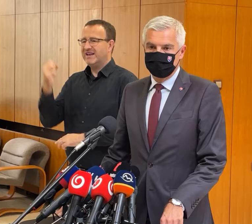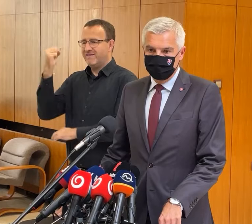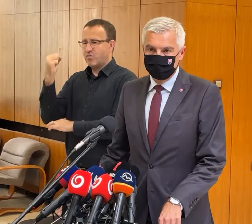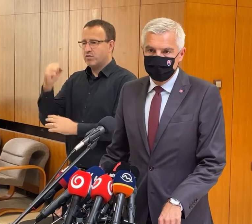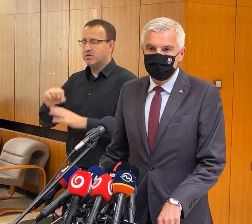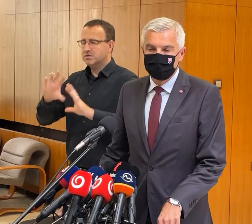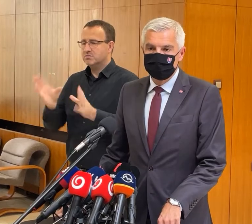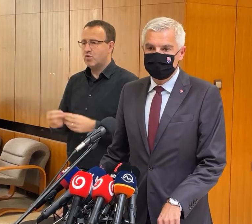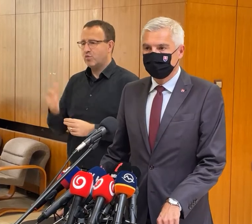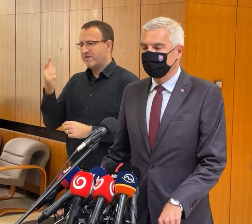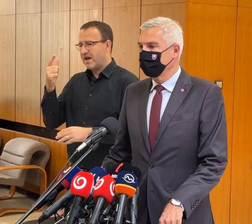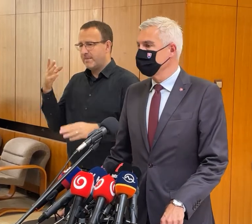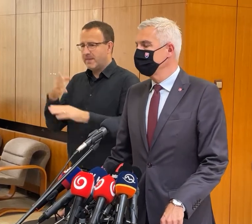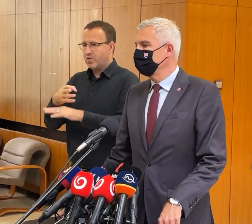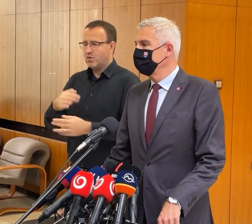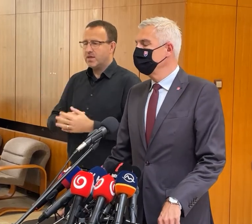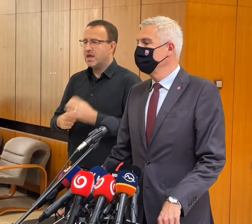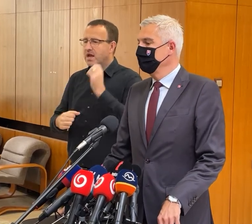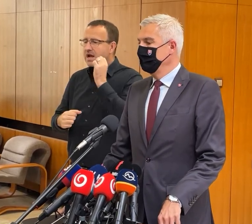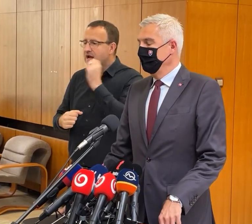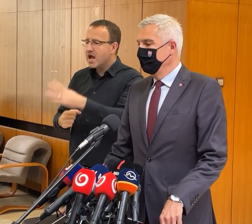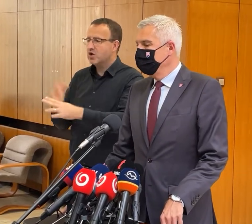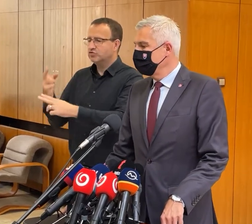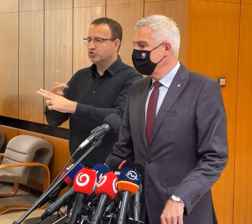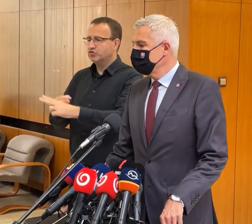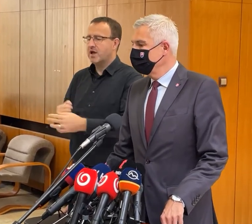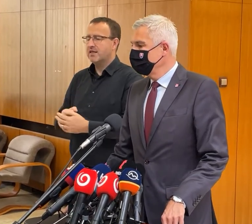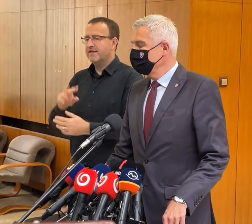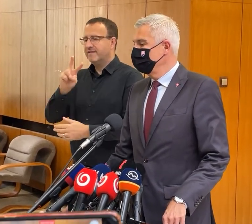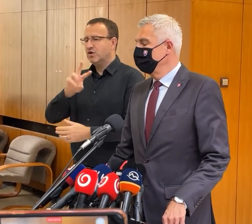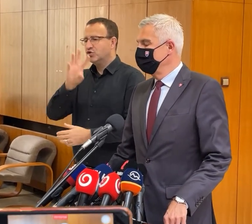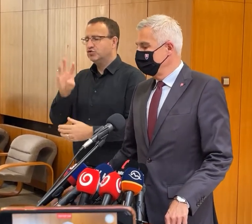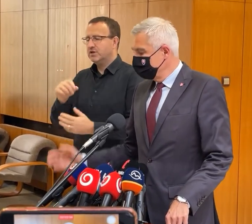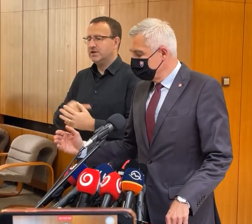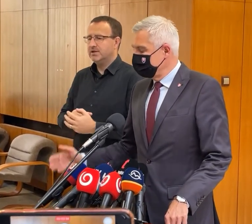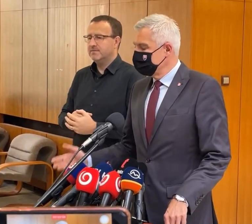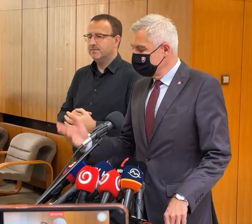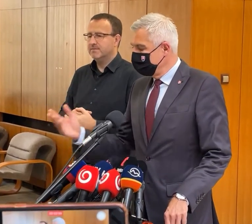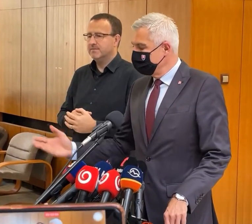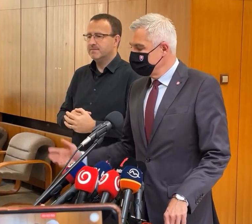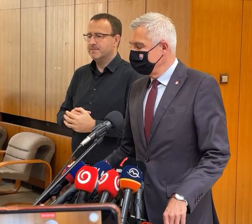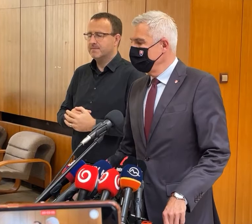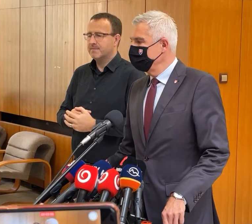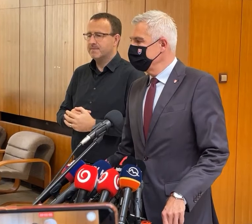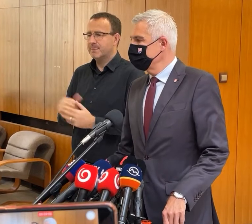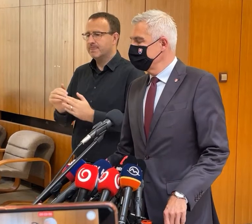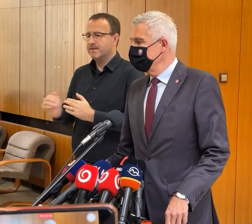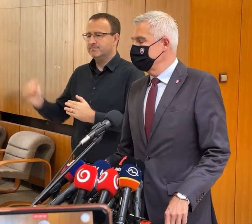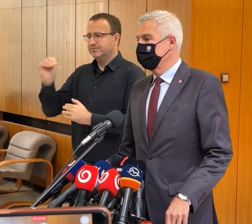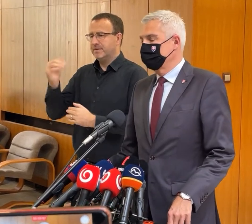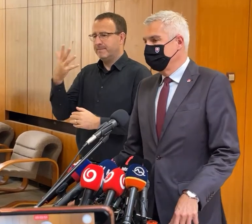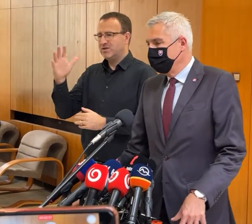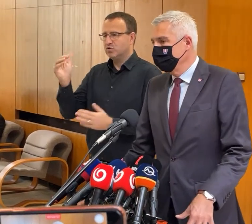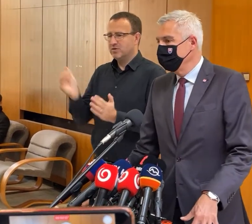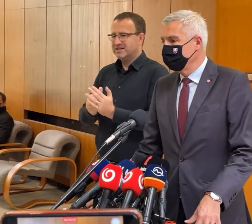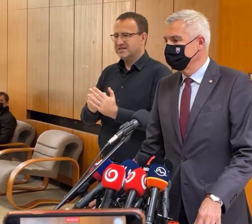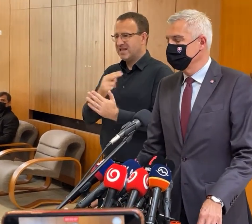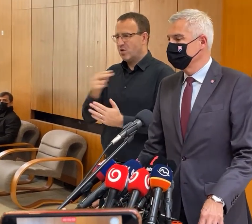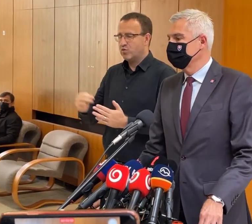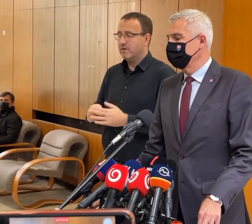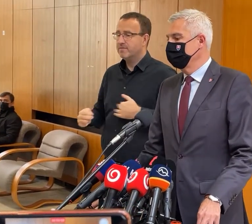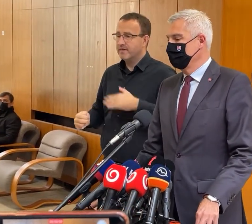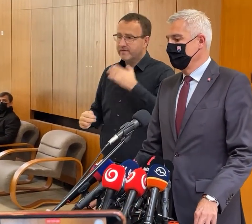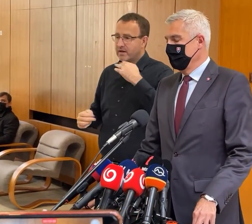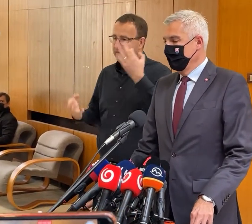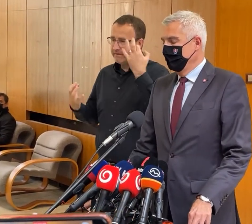celkovo vo výške 2 milióny, to znamená na každú krajinu Vyšegrádskeho fondu, teraz ide navýšenie o 500 tisíc a veľmi vítam